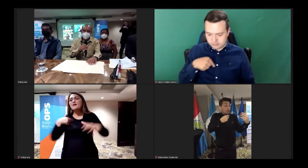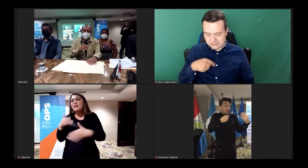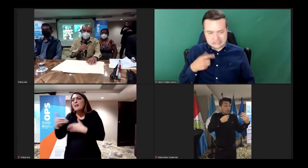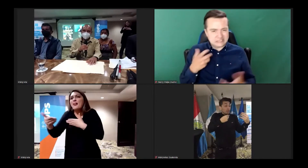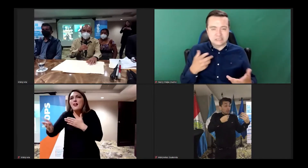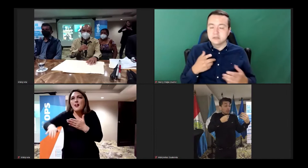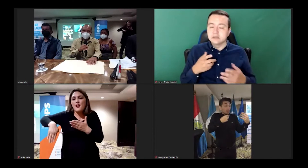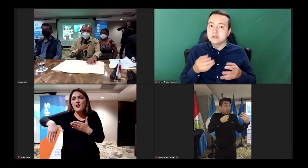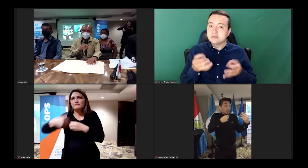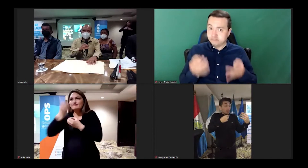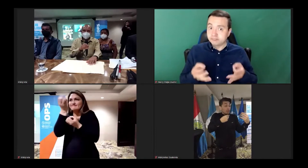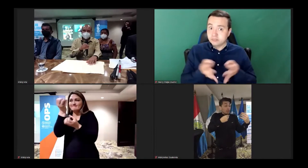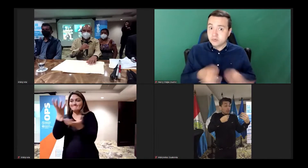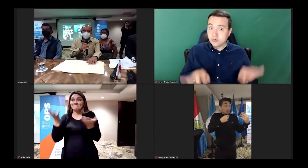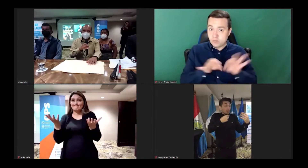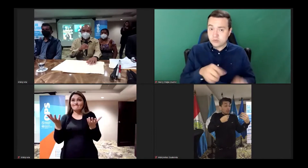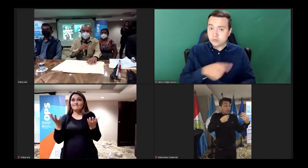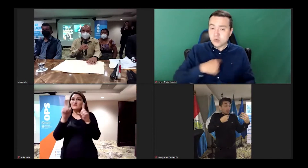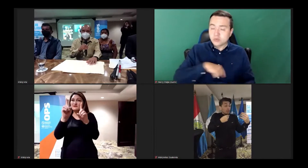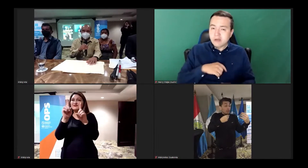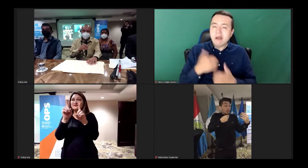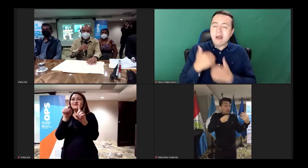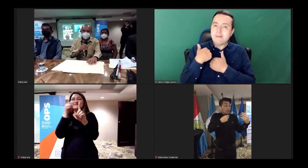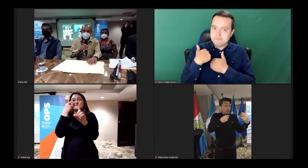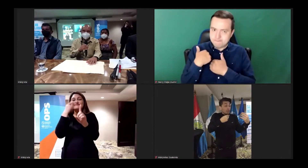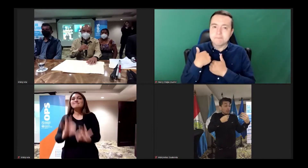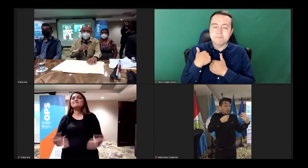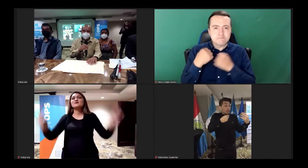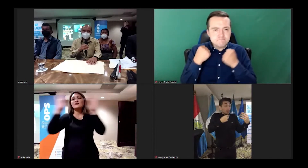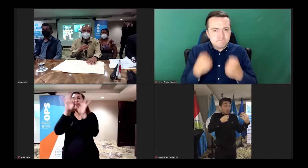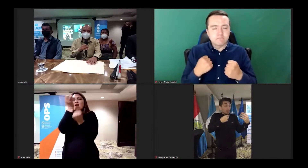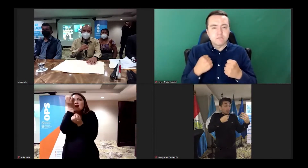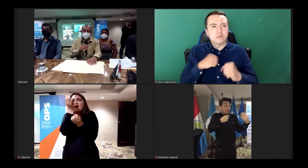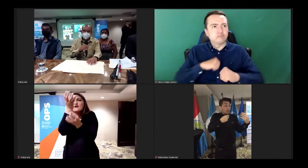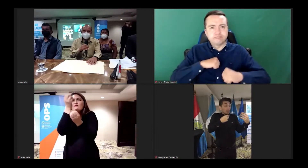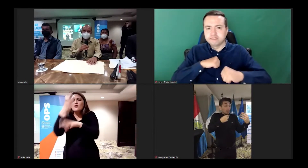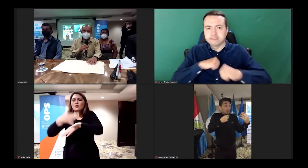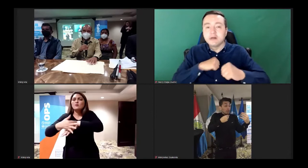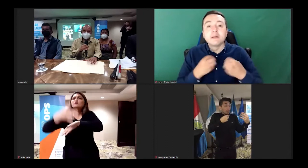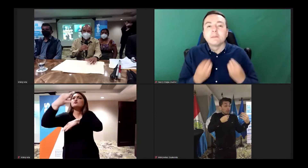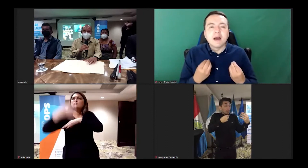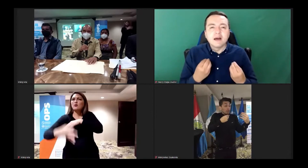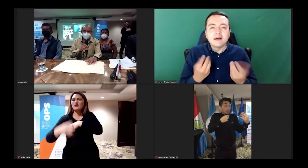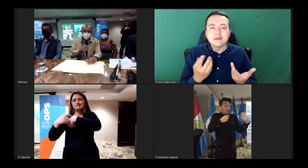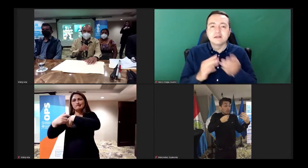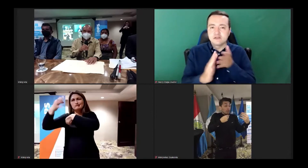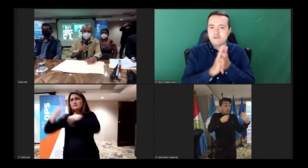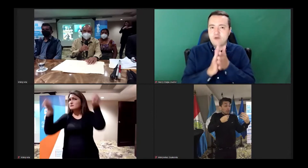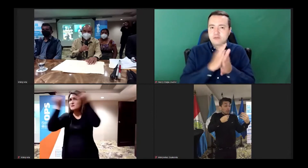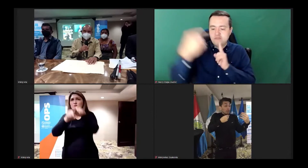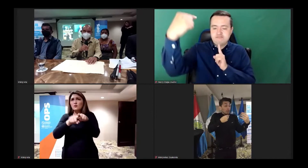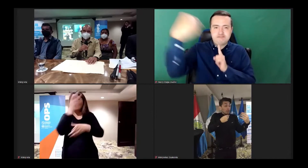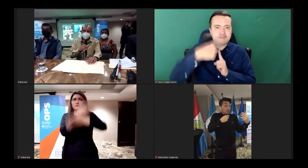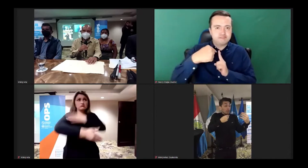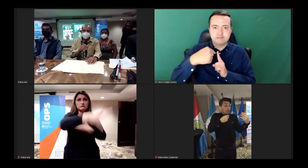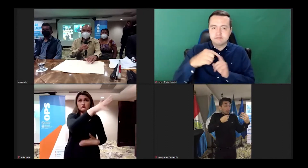este reto para que la información nos llegue de manera oportuna, como lo dice el título, ¿verdad?